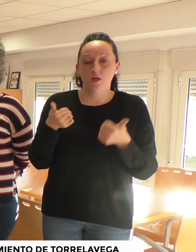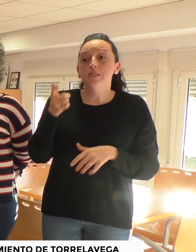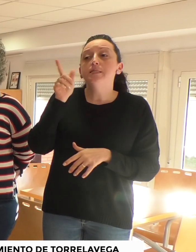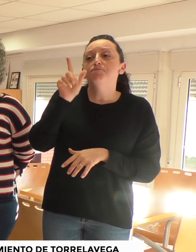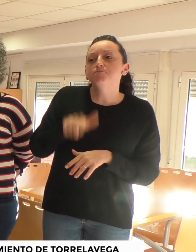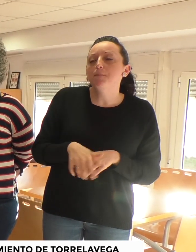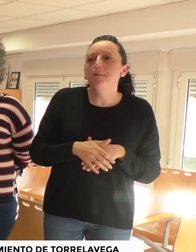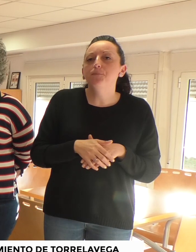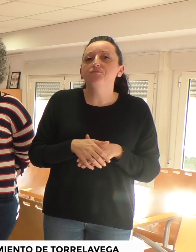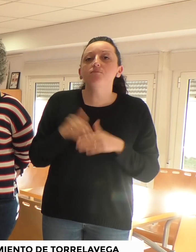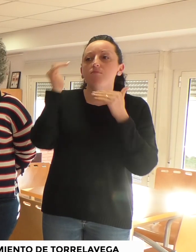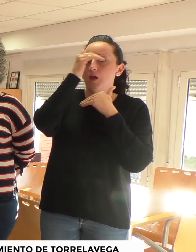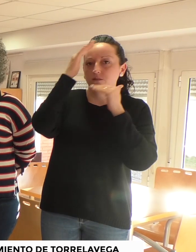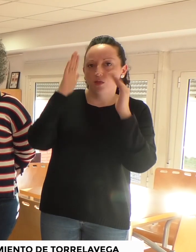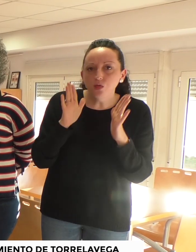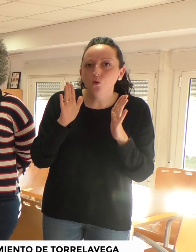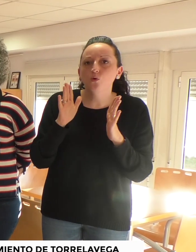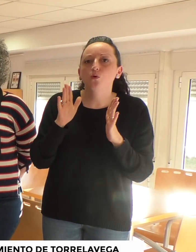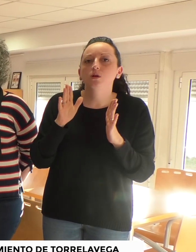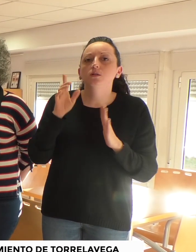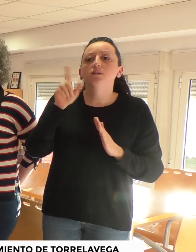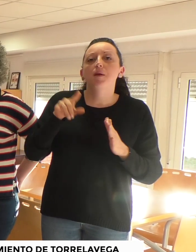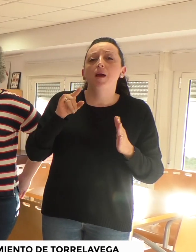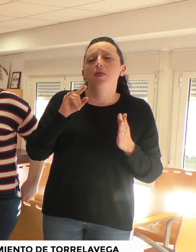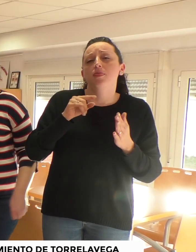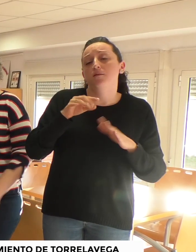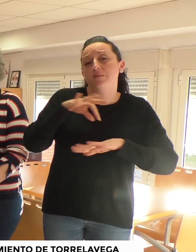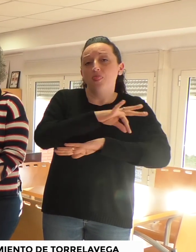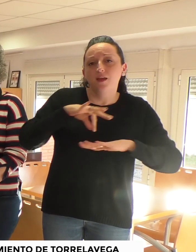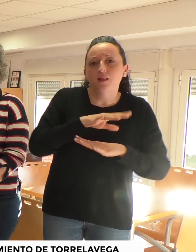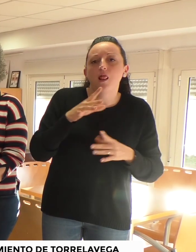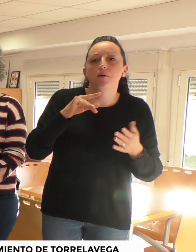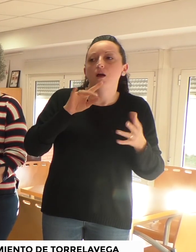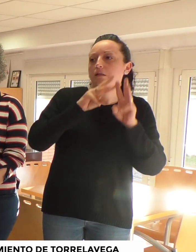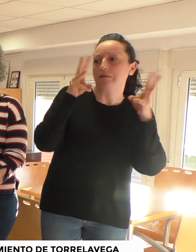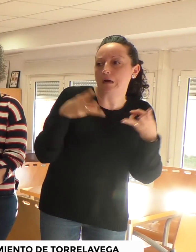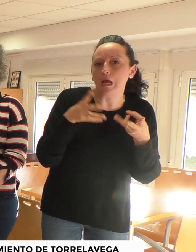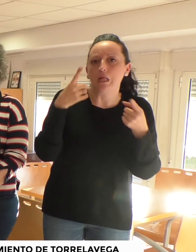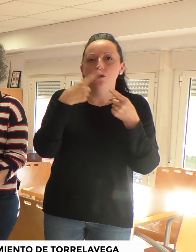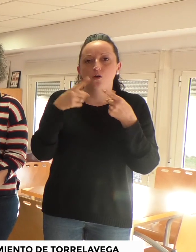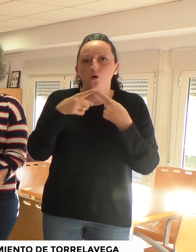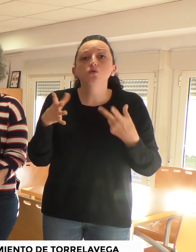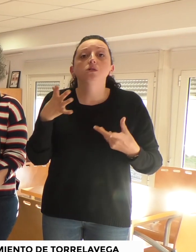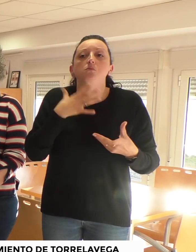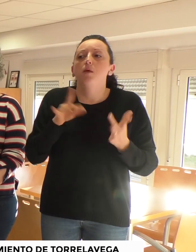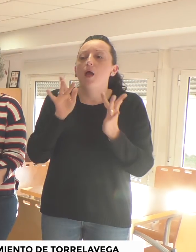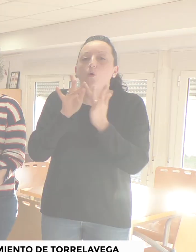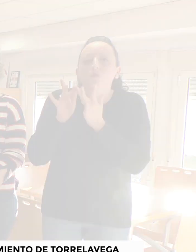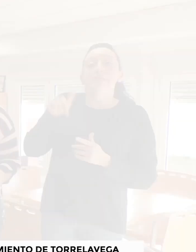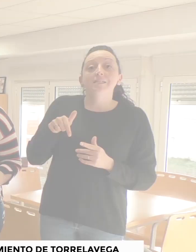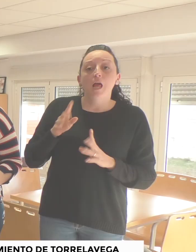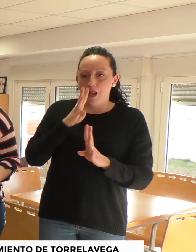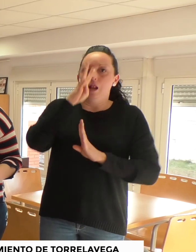también tienen atención a través de medios digitales para que en caso de que necesiten tener un contacto previo de alguna manera, puedan